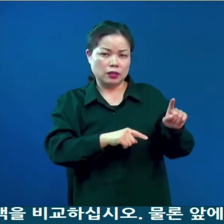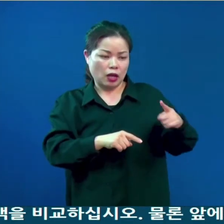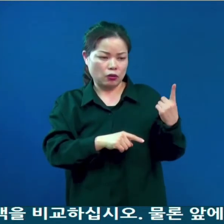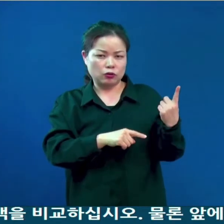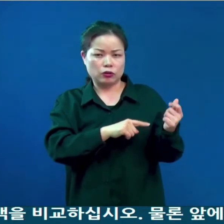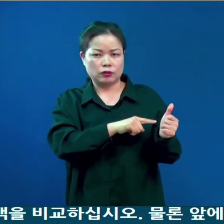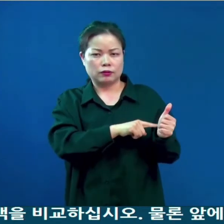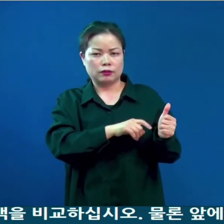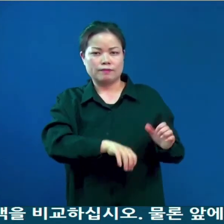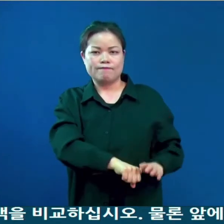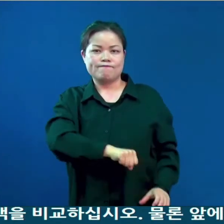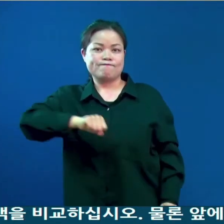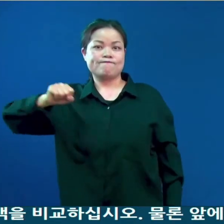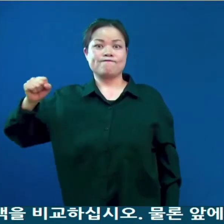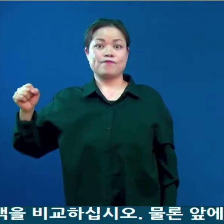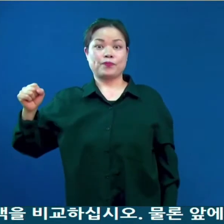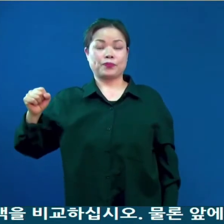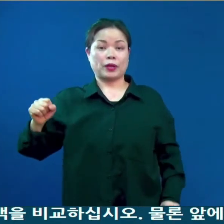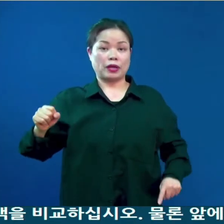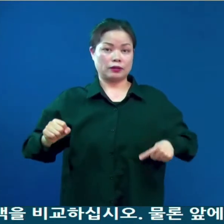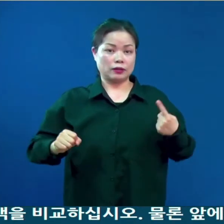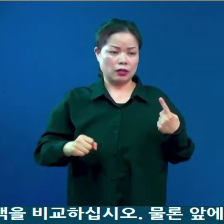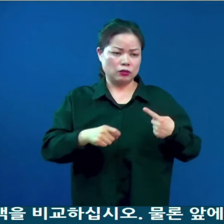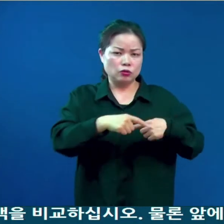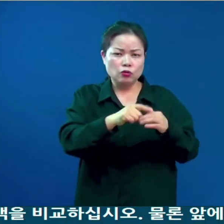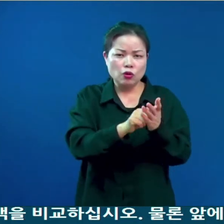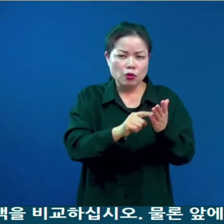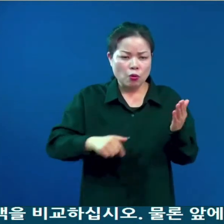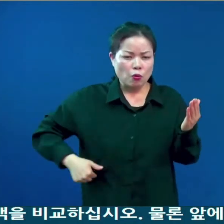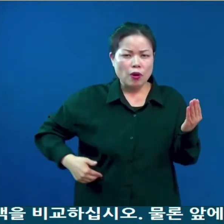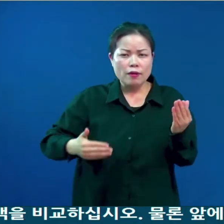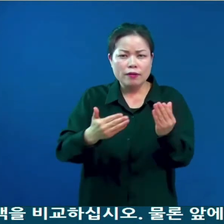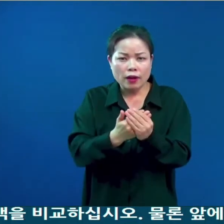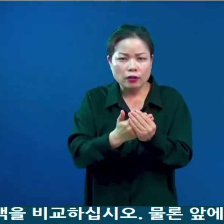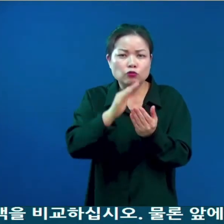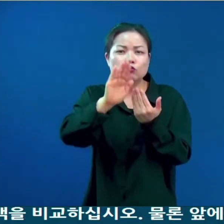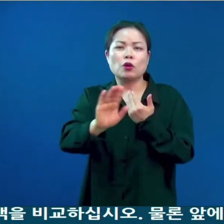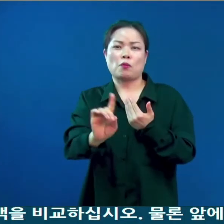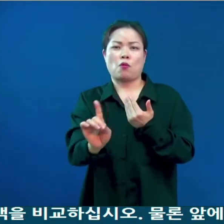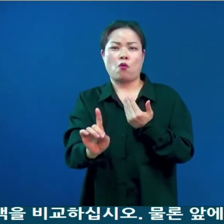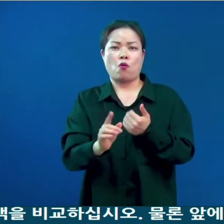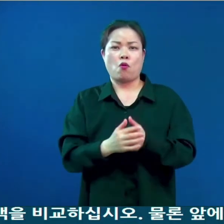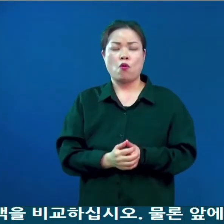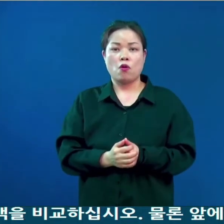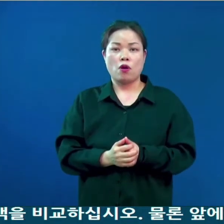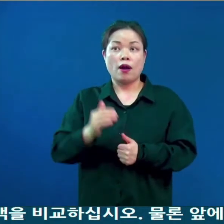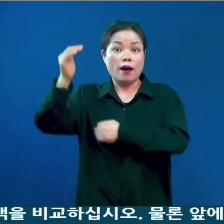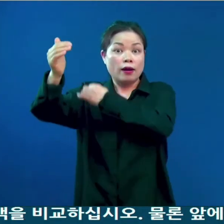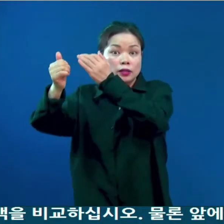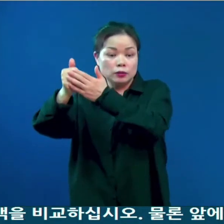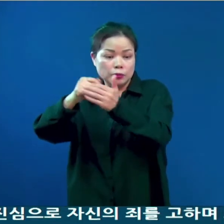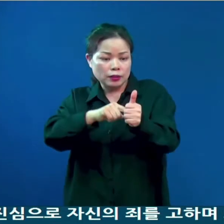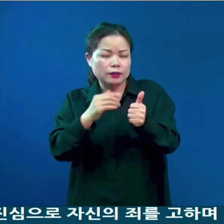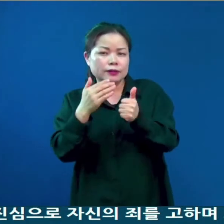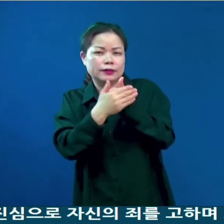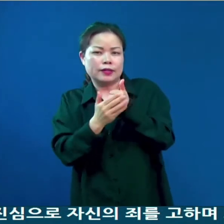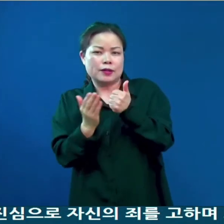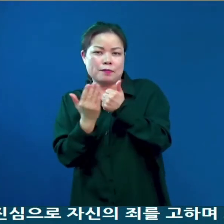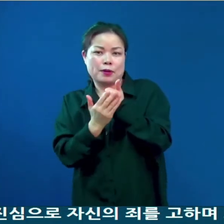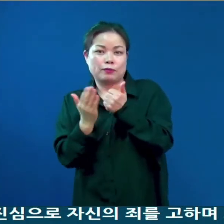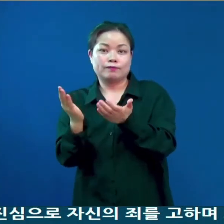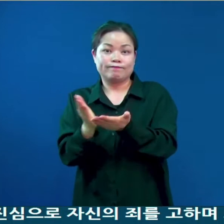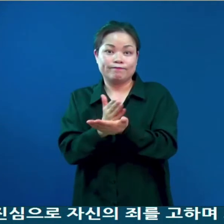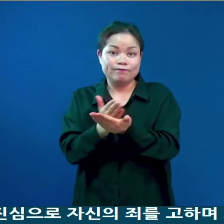칼을 드신 것이죠. 그렇게 다윗이 온 마음으로 회개하자 어떤 일이 일어납니까? 18절을 보십시오. 하나님이 그에게 은혜를 베풀어